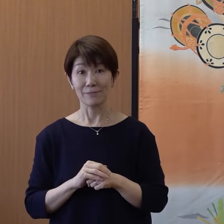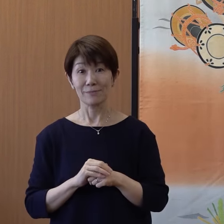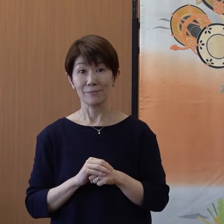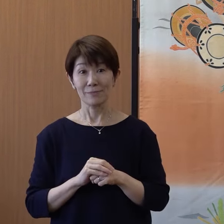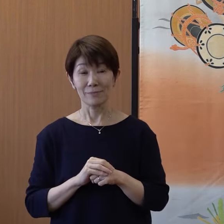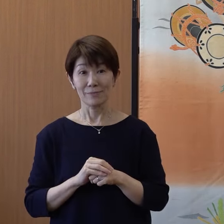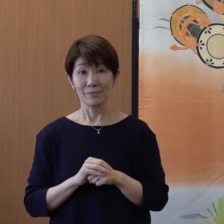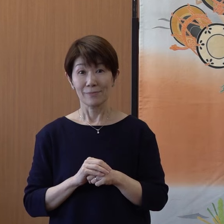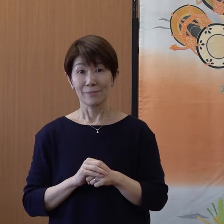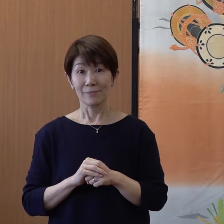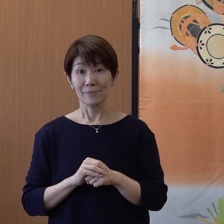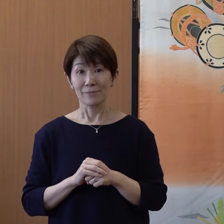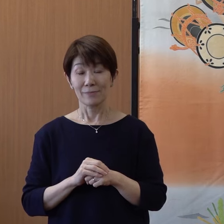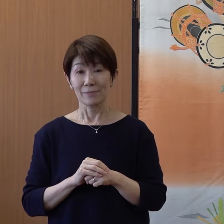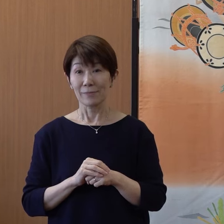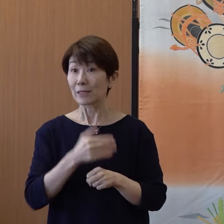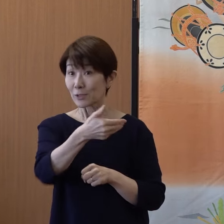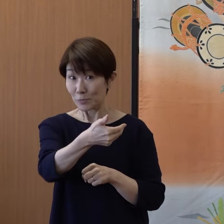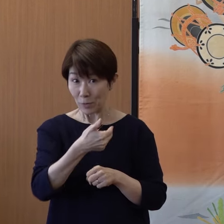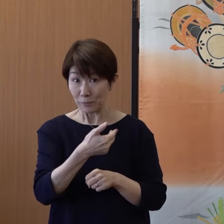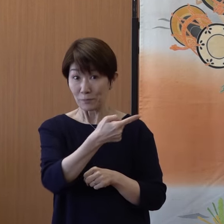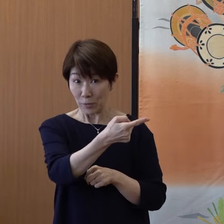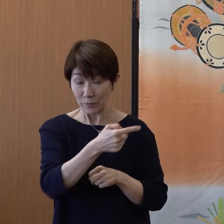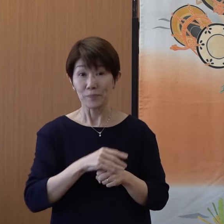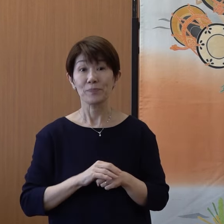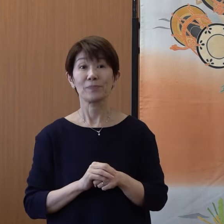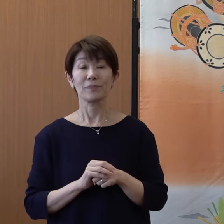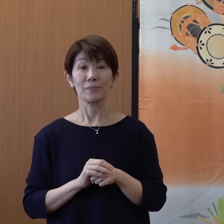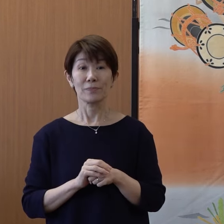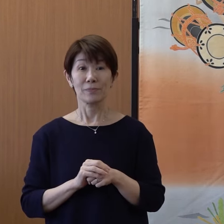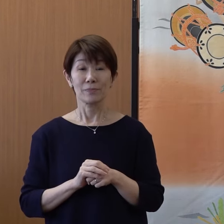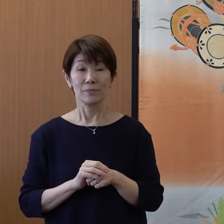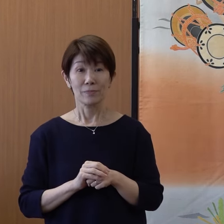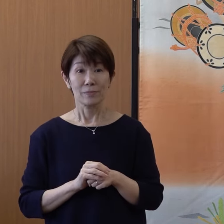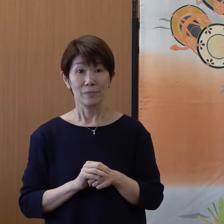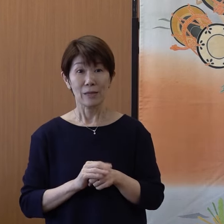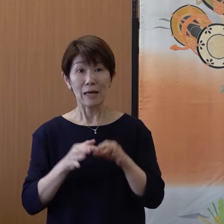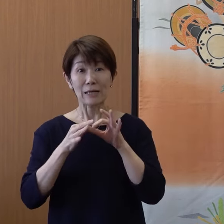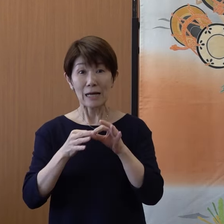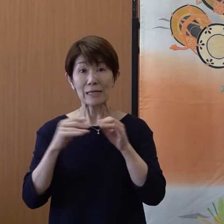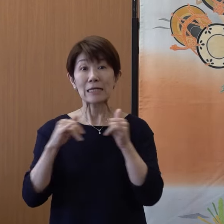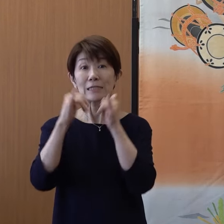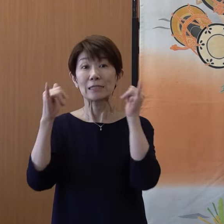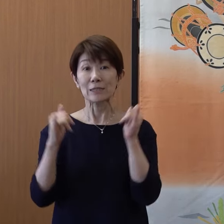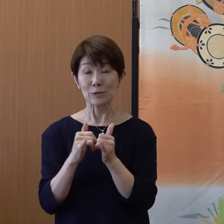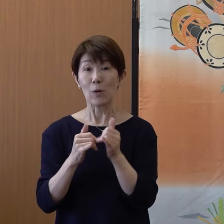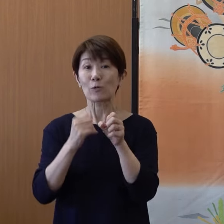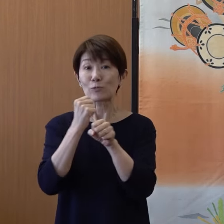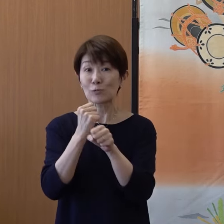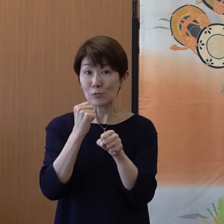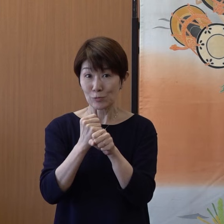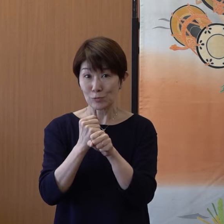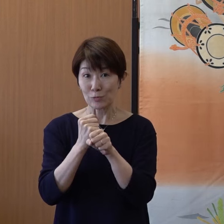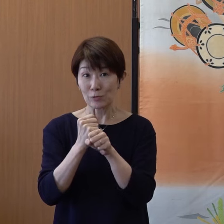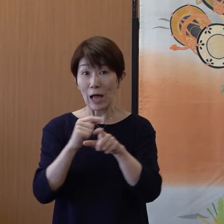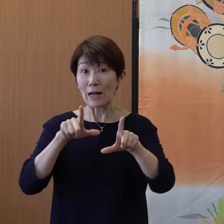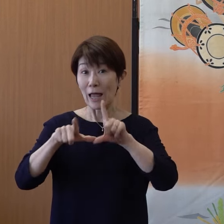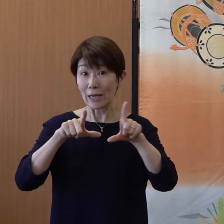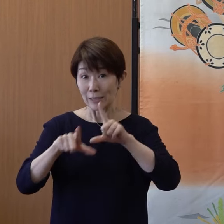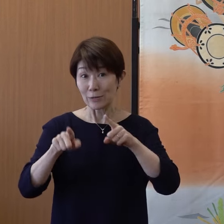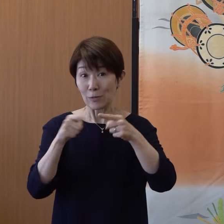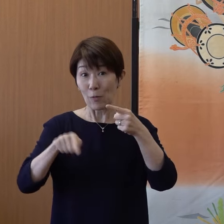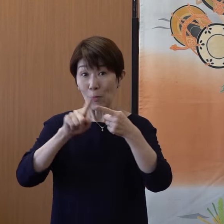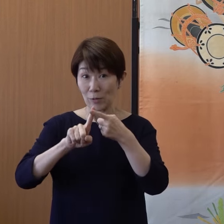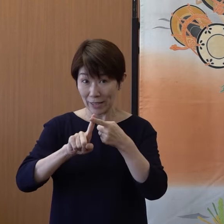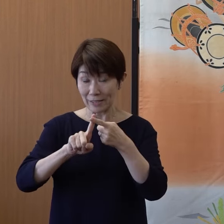ありがとうございます。もう一点言いますでしょうか。 はい、 関係人口創出用の LINE の公式アカウントというのを作られるそうです